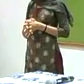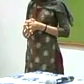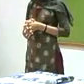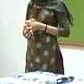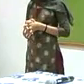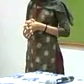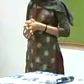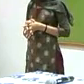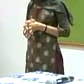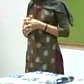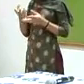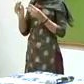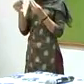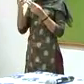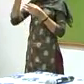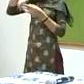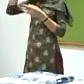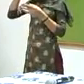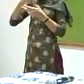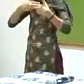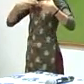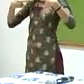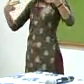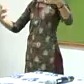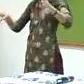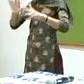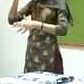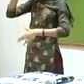सारा कुछ anybody has a problem कि मैंने जो कहा